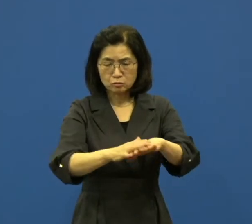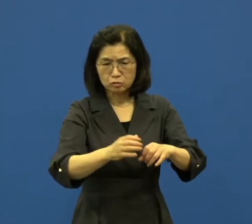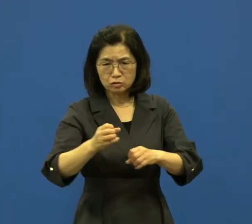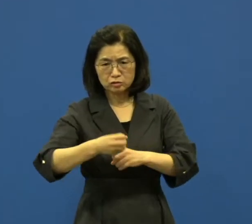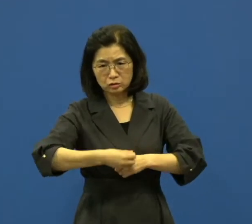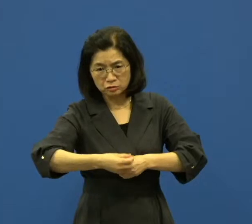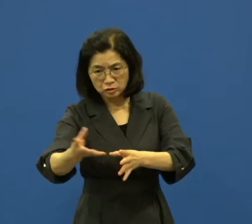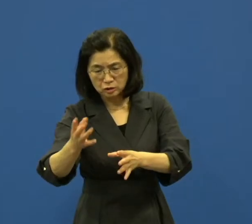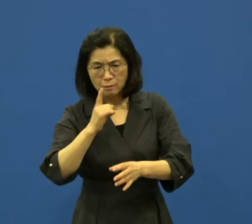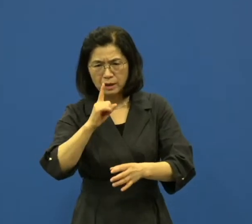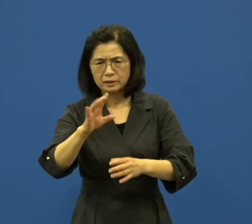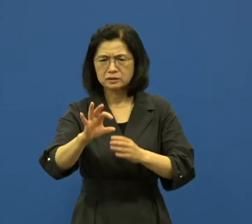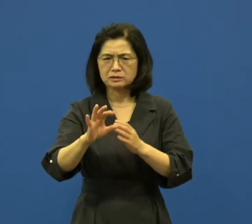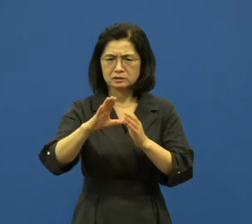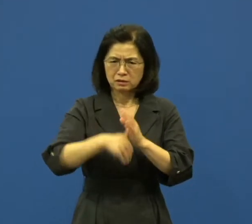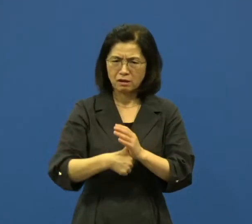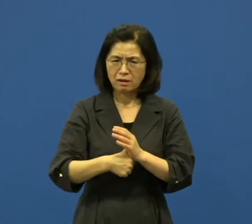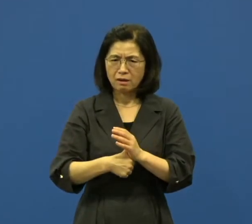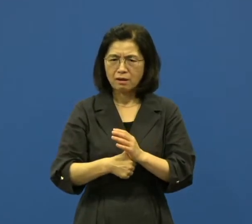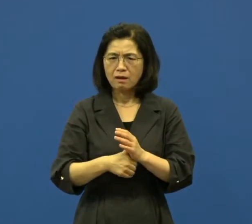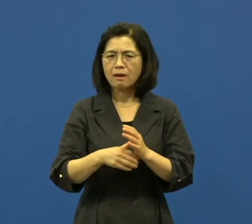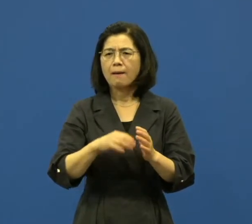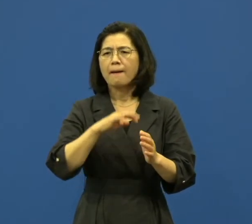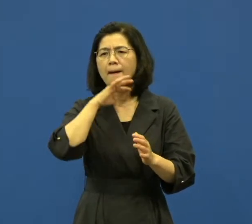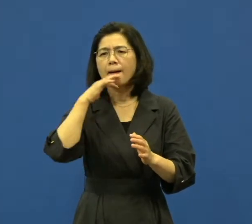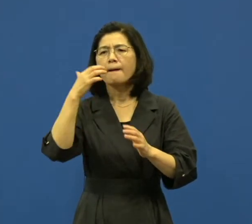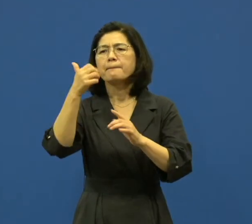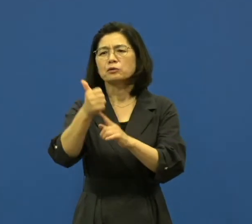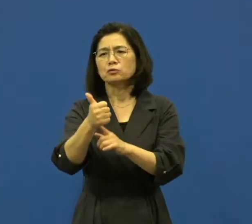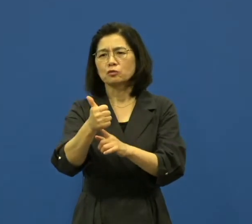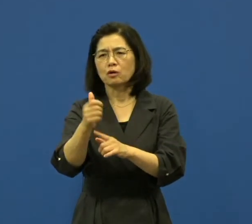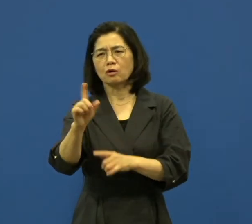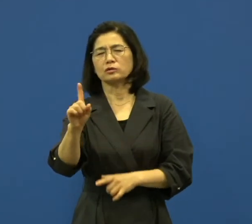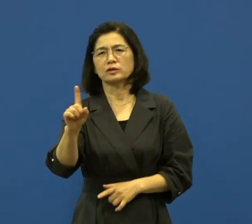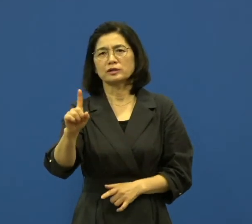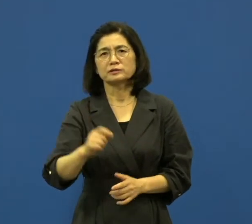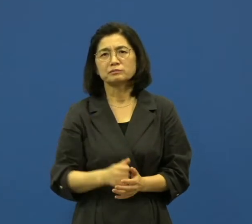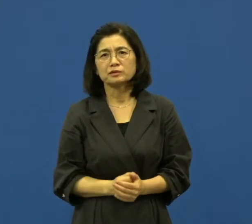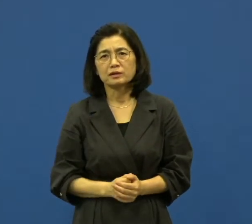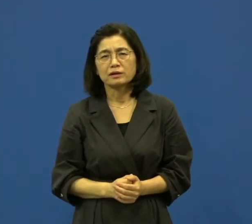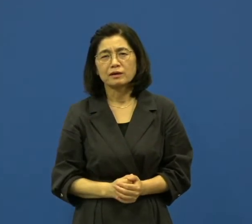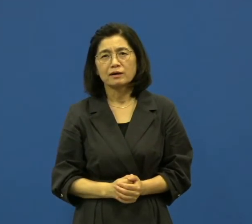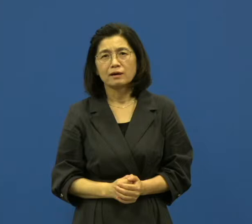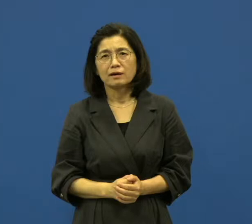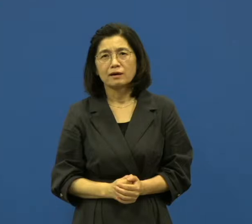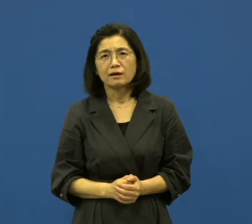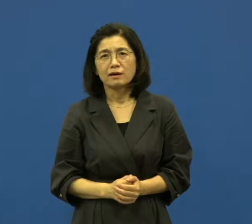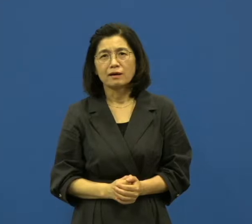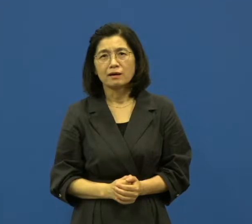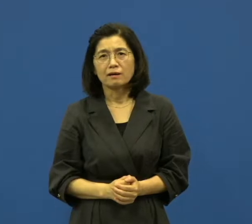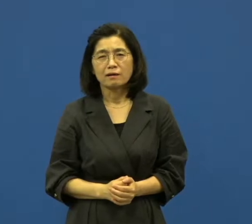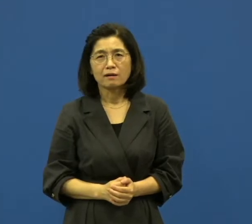제가 오늘 지휘하시는 집사님 그 지휘는 그렇게 하시면 안 됩니다. 여러분, 이건 굉장히 기분 나쁜 거예요.